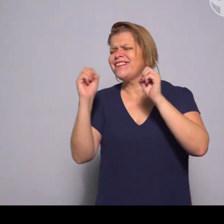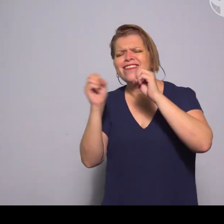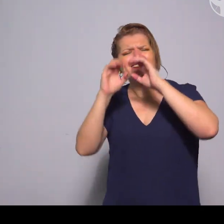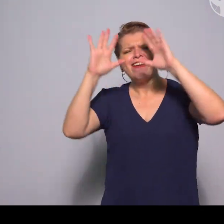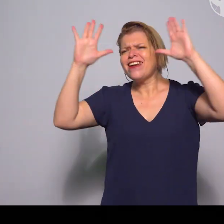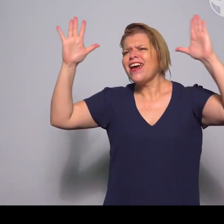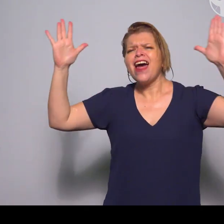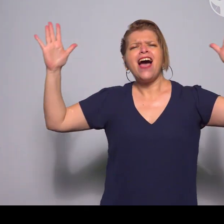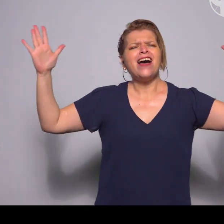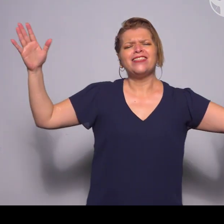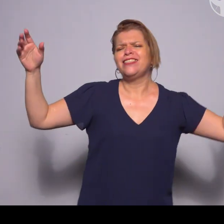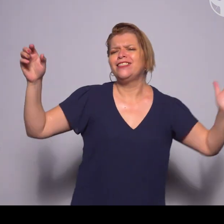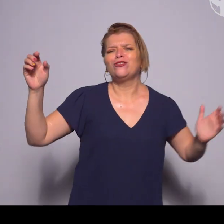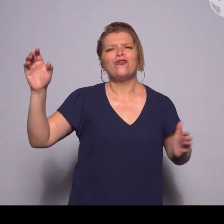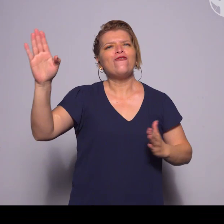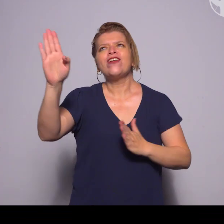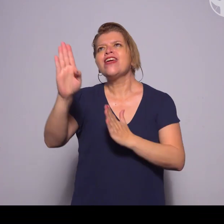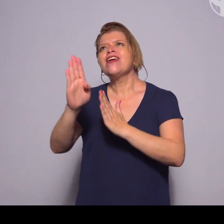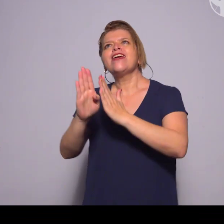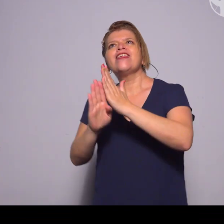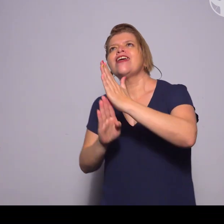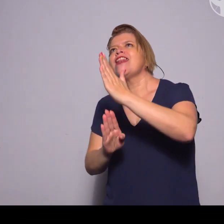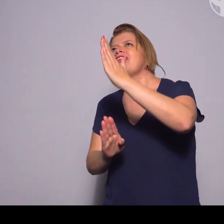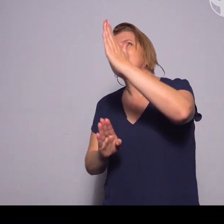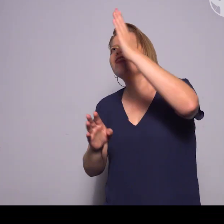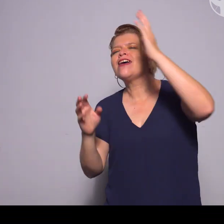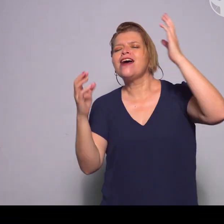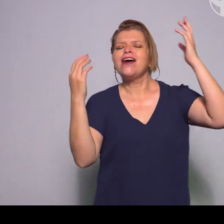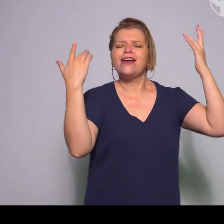fidelidad, grande es tu